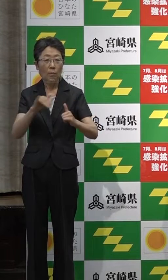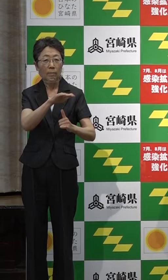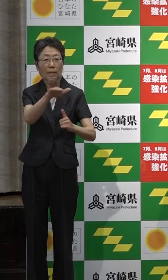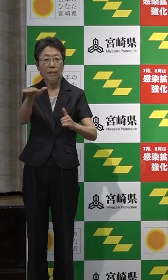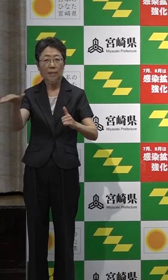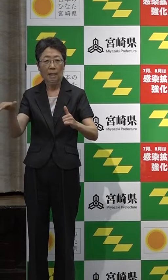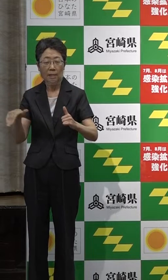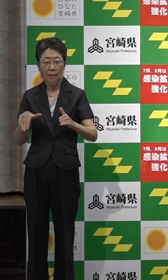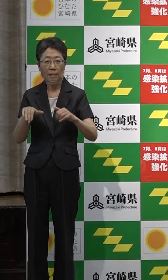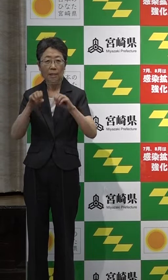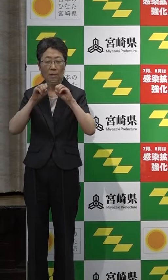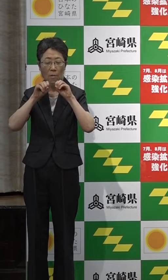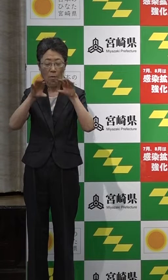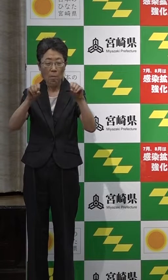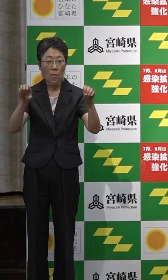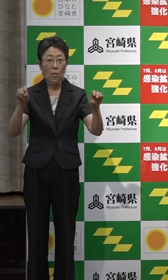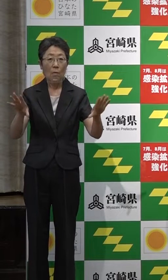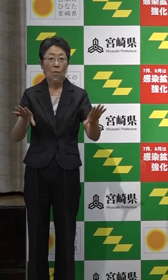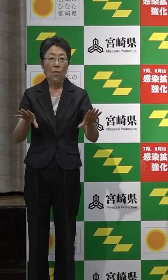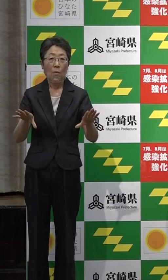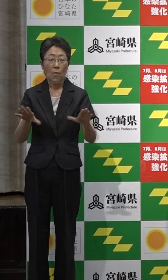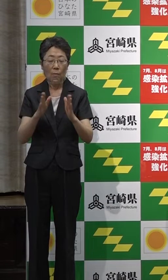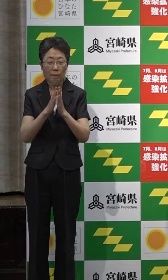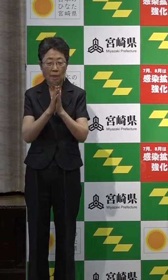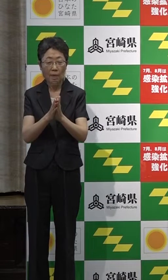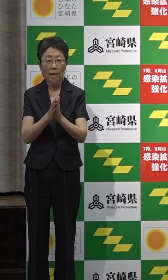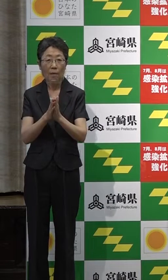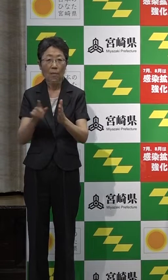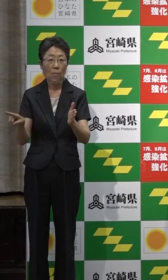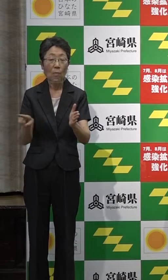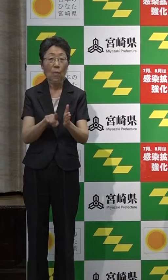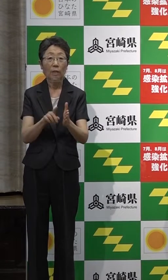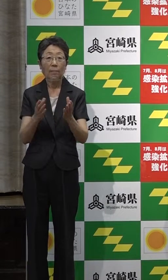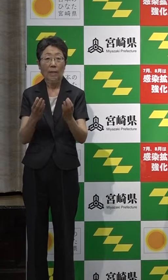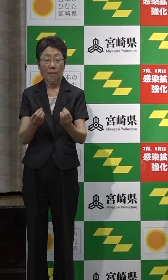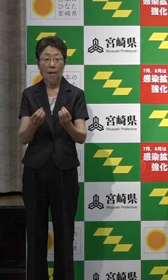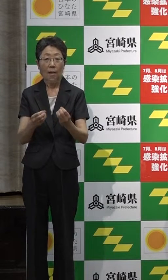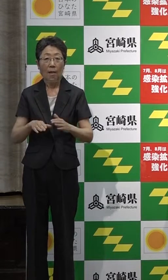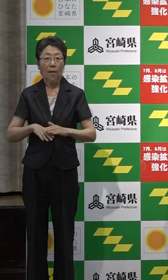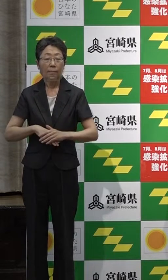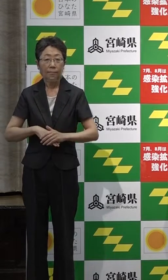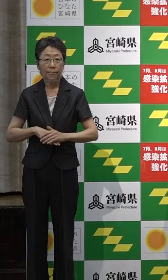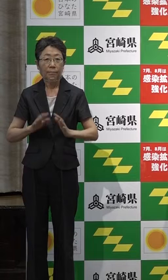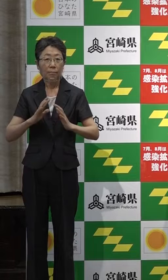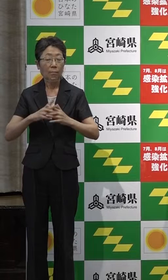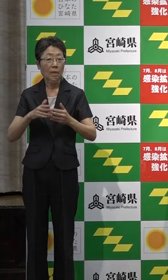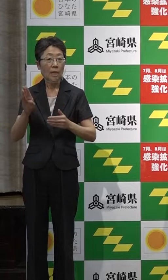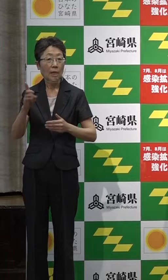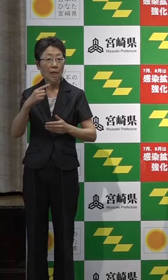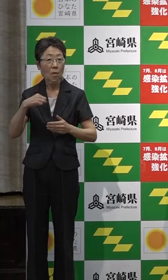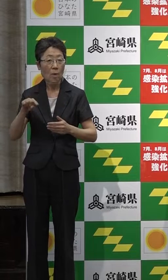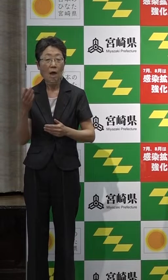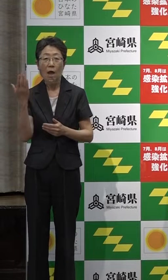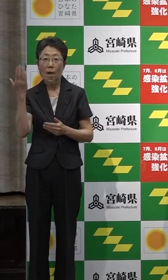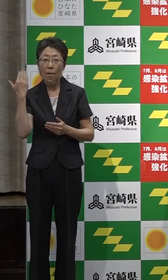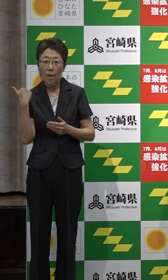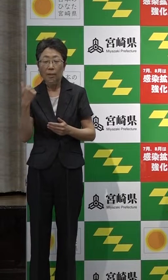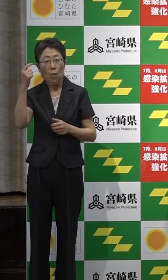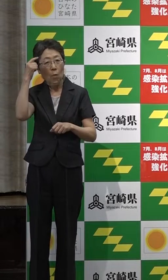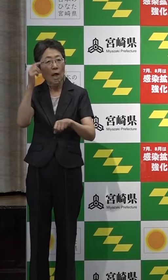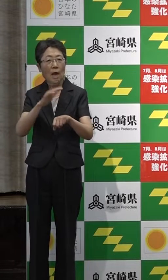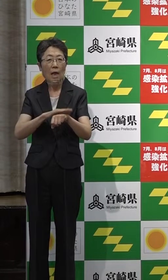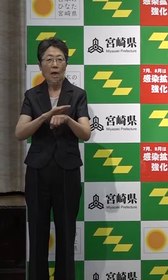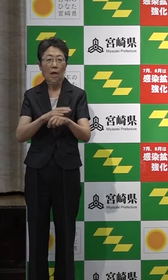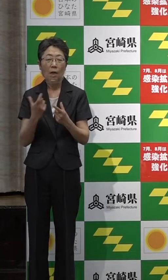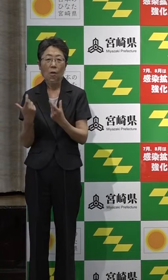たということで、まあ、その表現に合わせたということであります。本件としてはこれまでと同様のスタンスでありまして、まあ、可能な